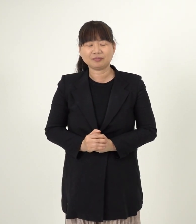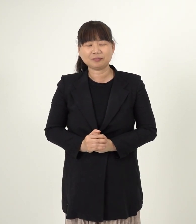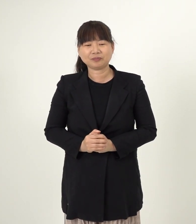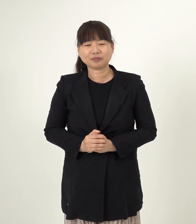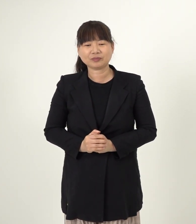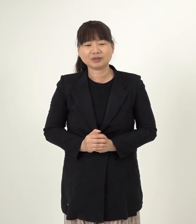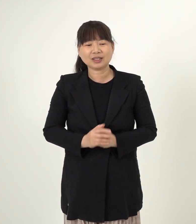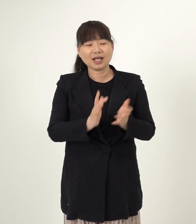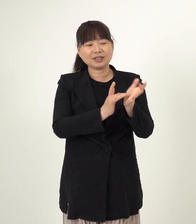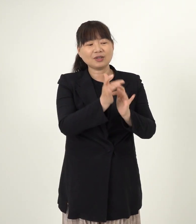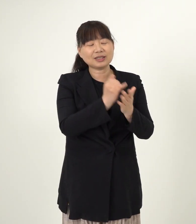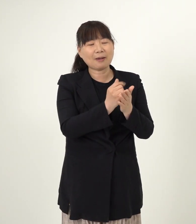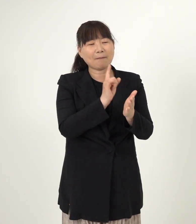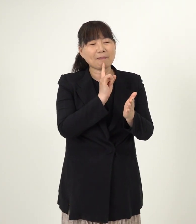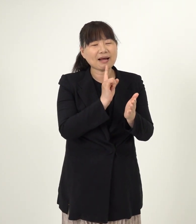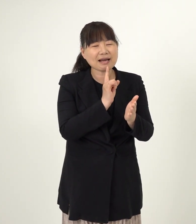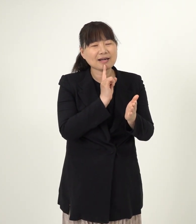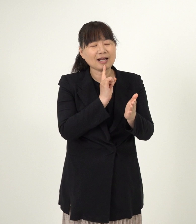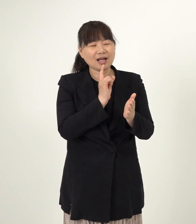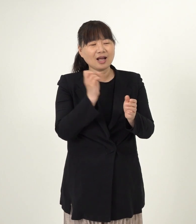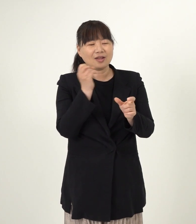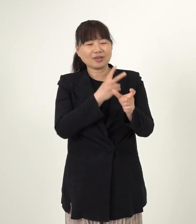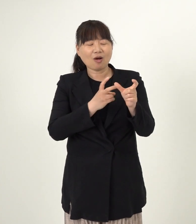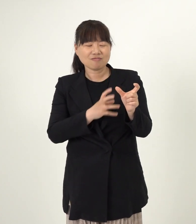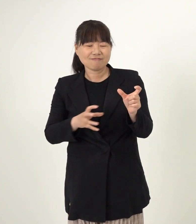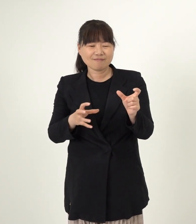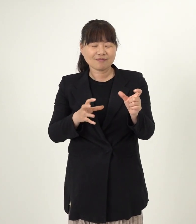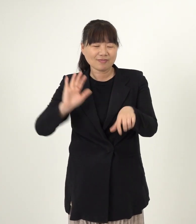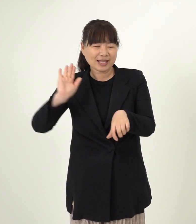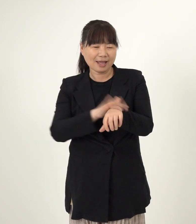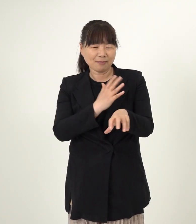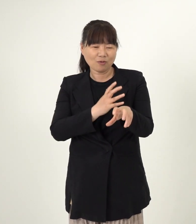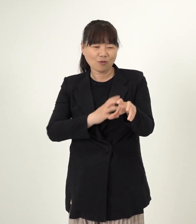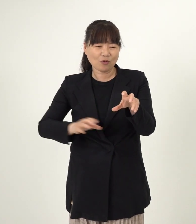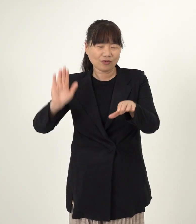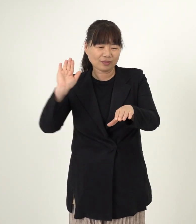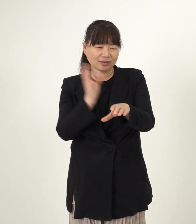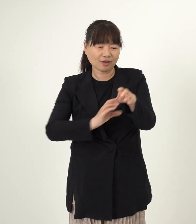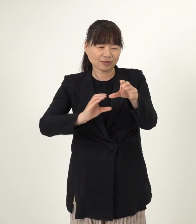그 예수님의 말에다가 더 씌우고 입혀서